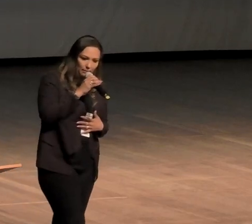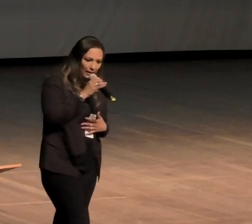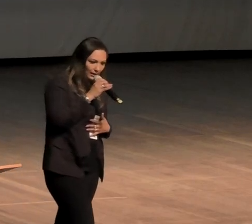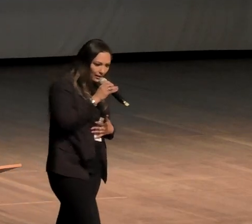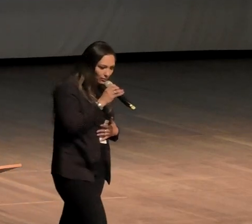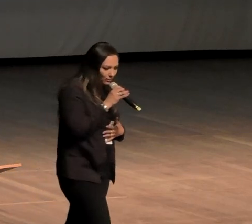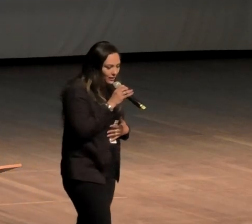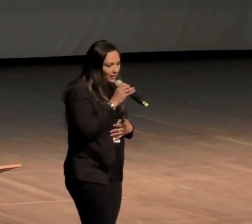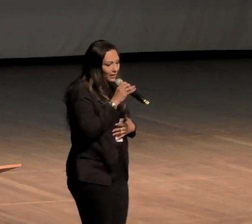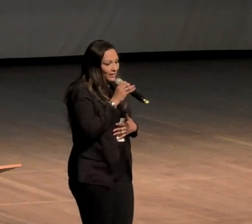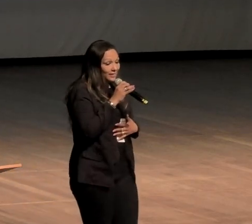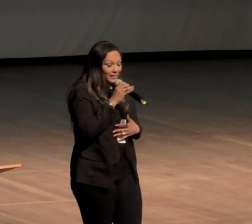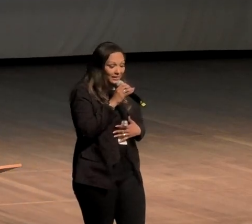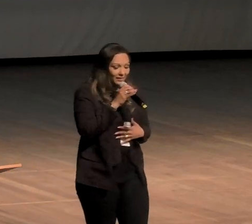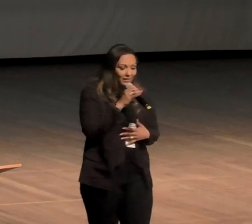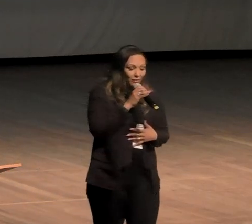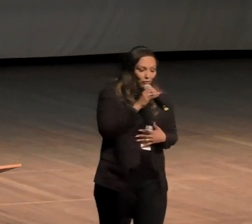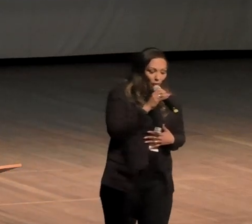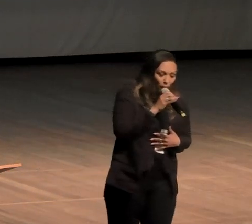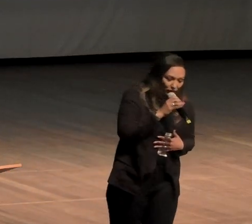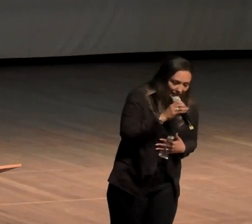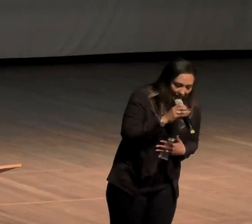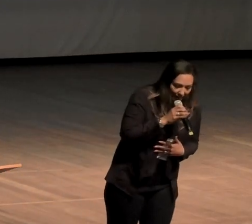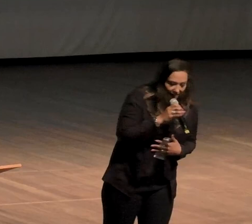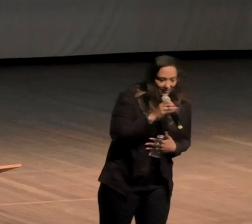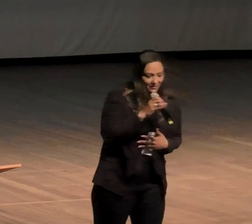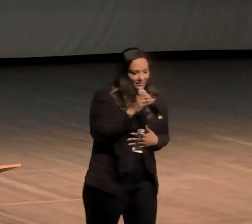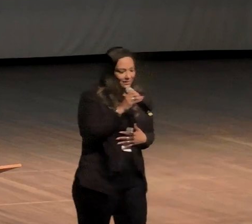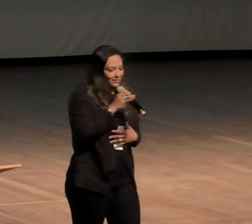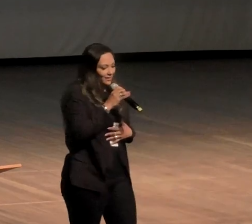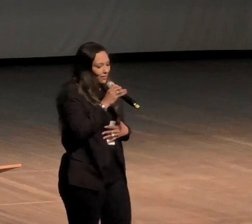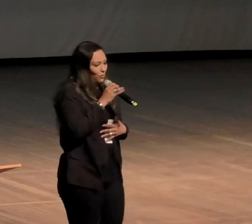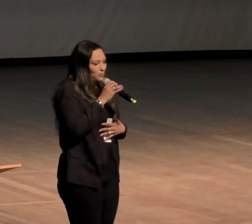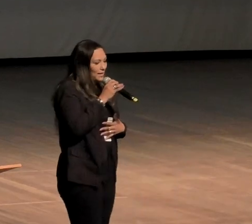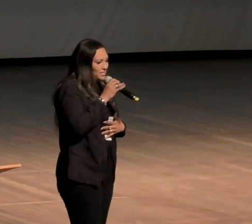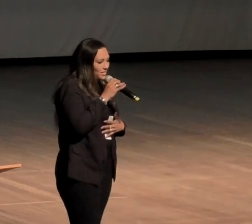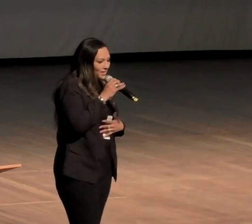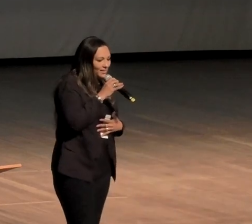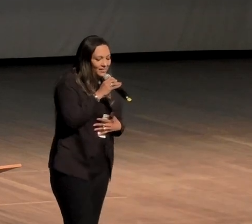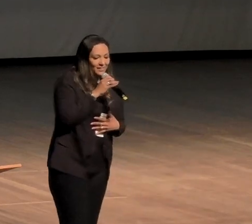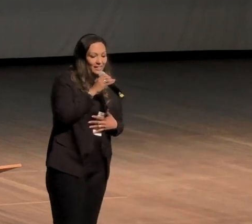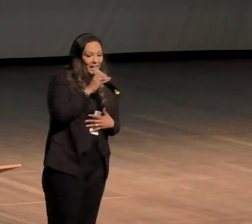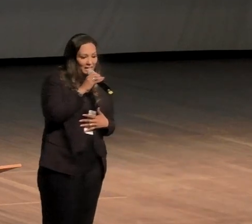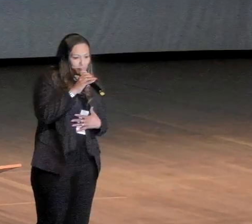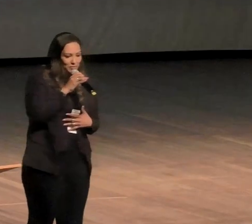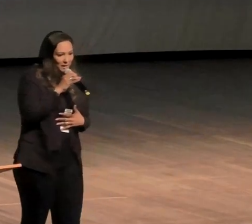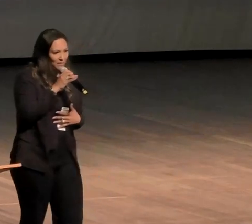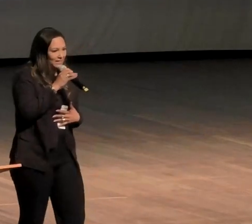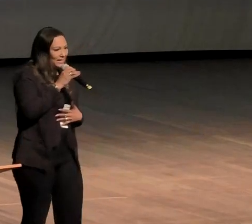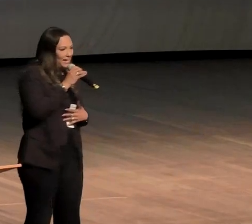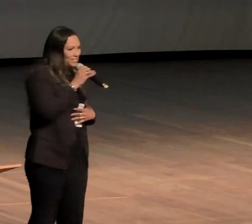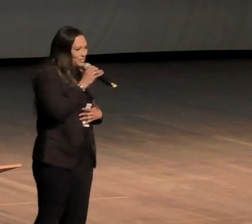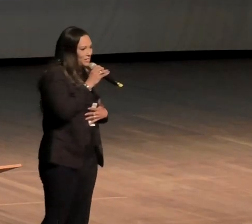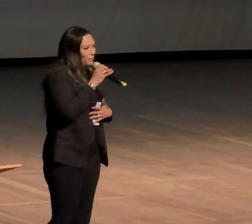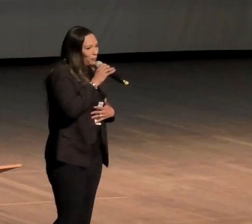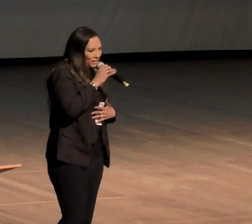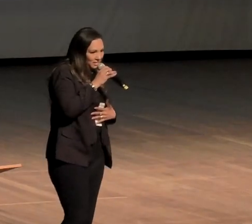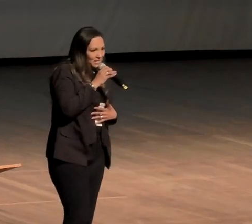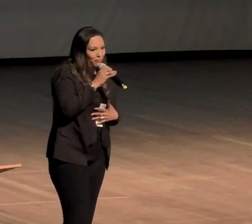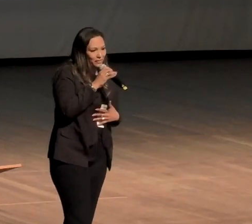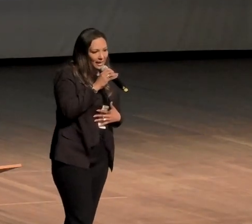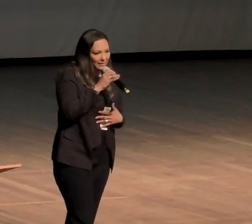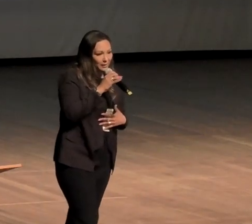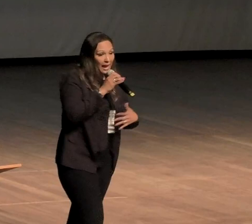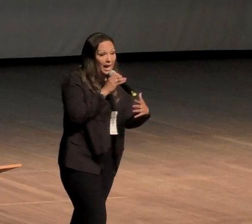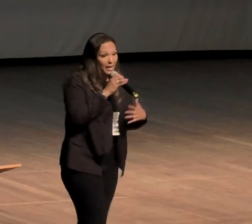Roberta Barreto que com muita ousadia e responsabilidade foi